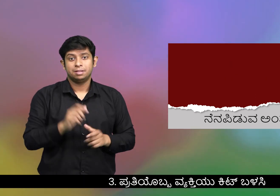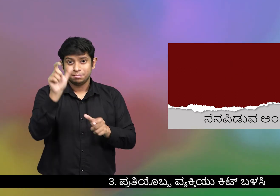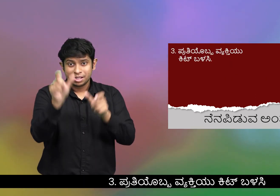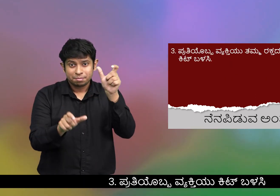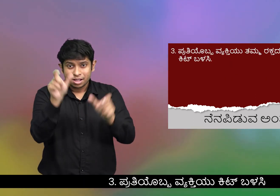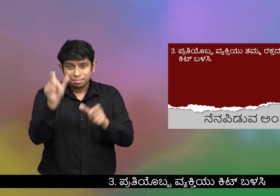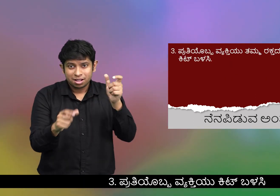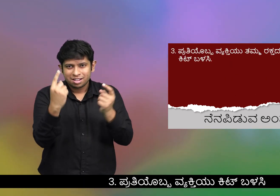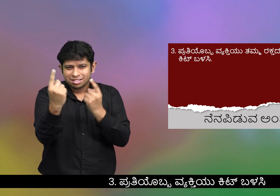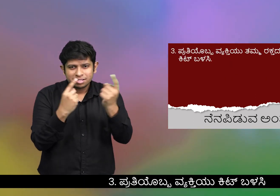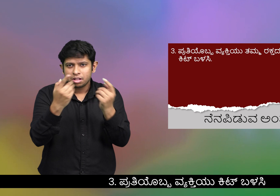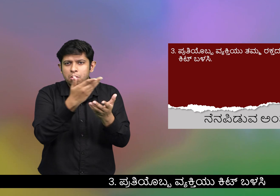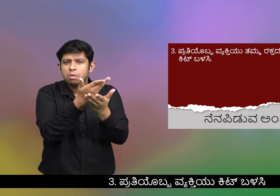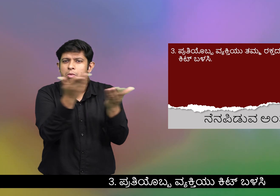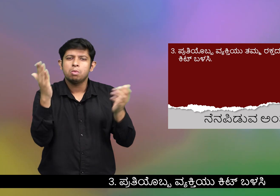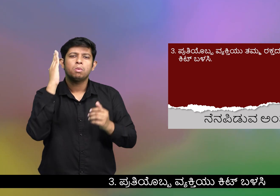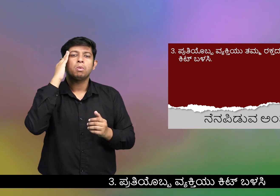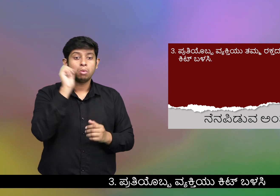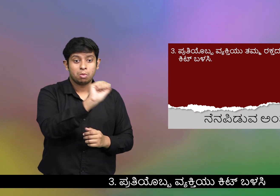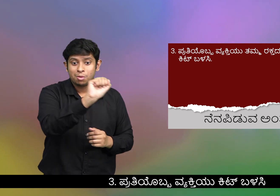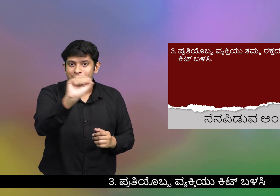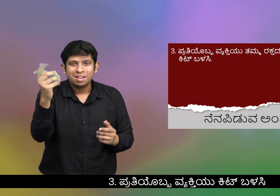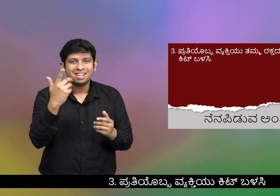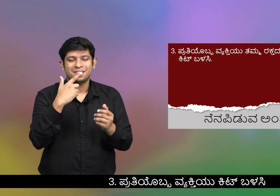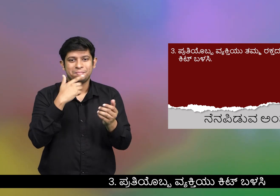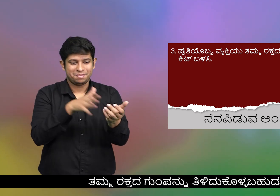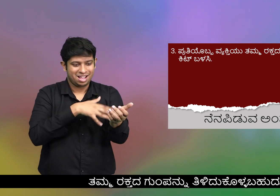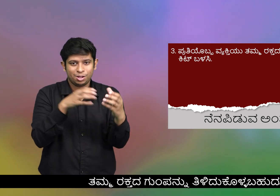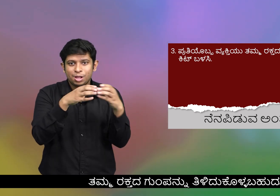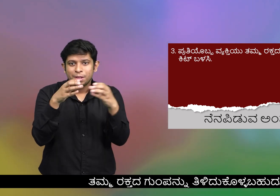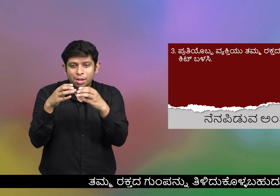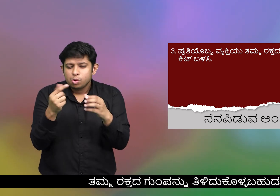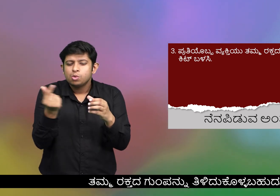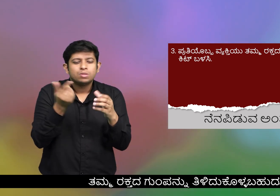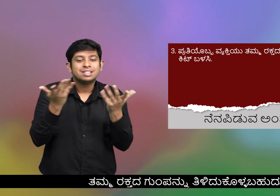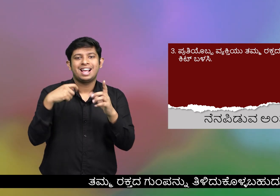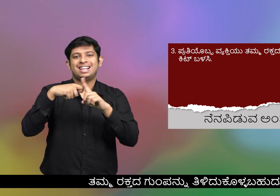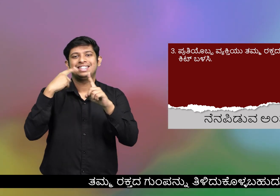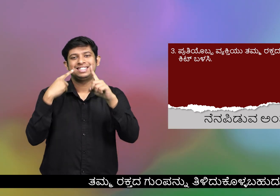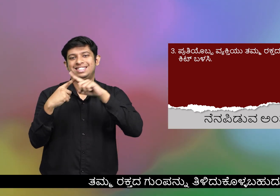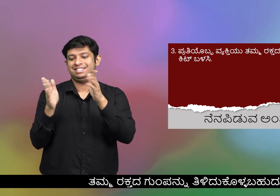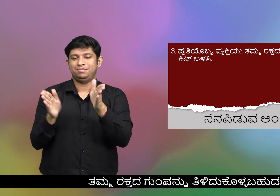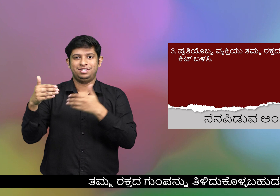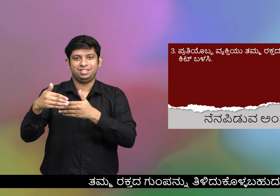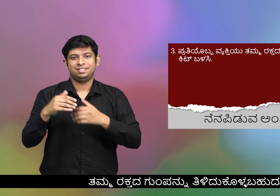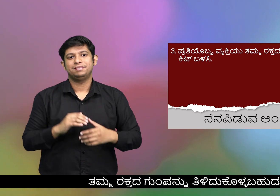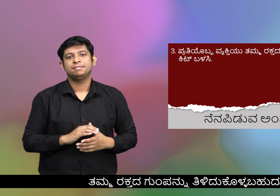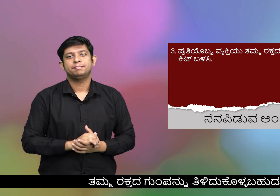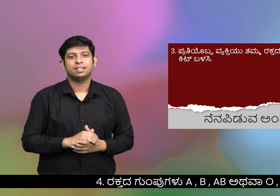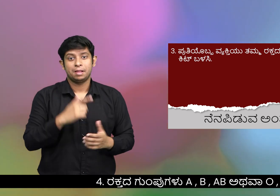3. ಪ್ರತಿಯೊಬ್ಬ ವ್ಯಕ್ತಿಯು ಕಿಟ್ ಬಳಸಿ ತಮ್ಮ ರಕ್ತದ ಗುಂಪನ್ನು ತೆಗೆದುಕೊಳ್ಳಬಹುದು.